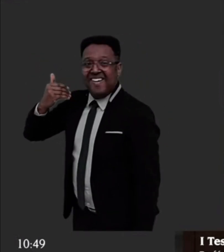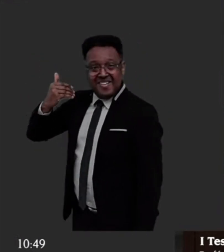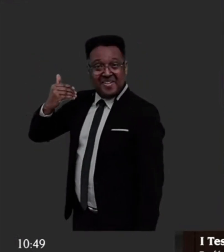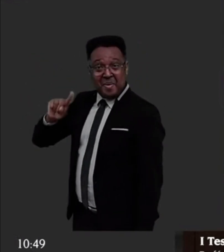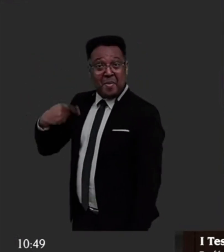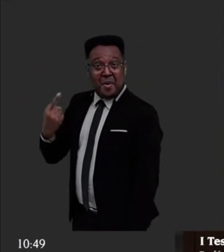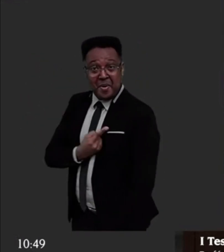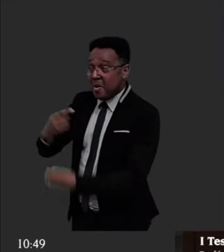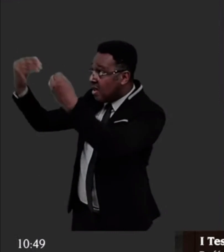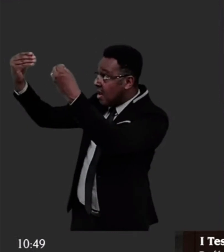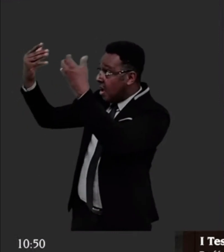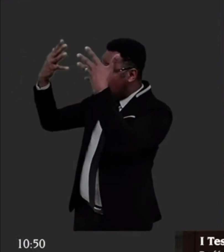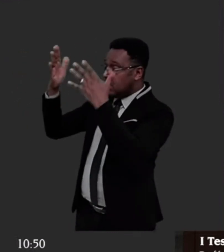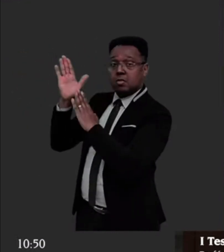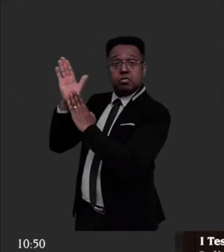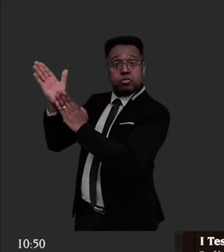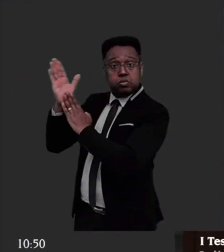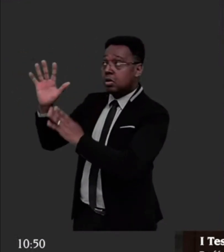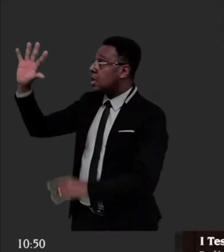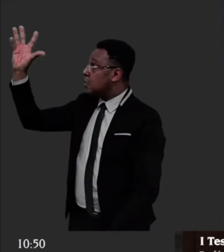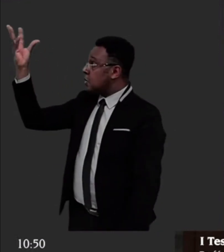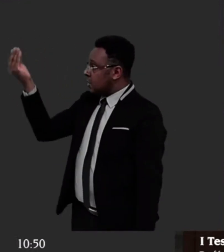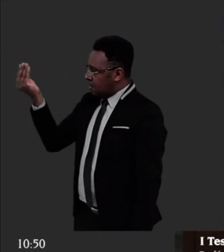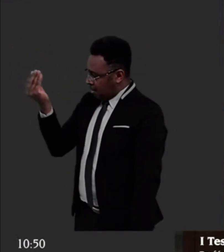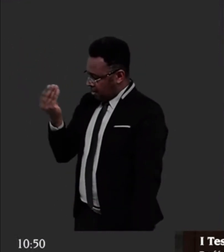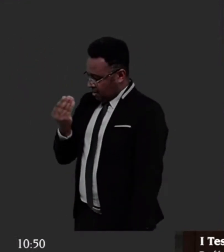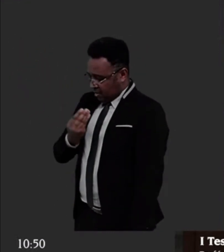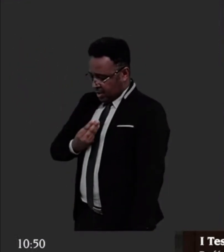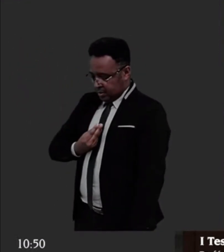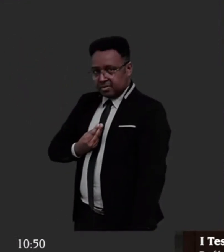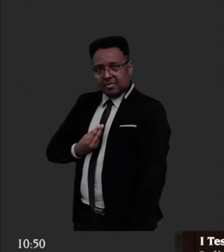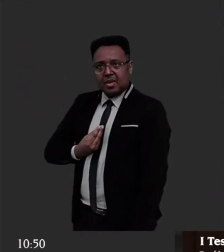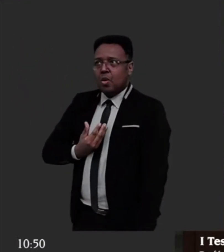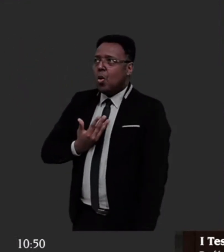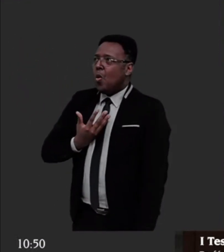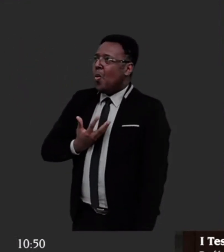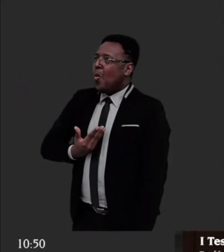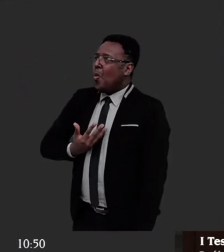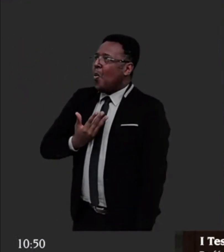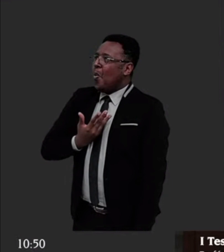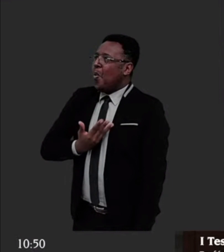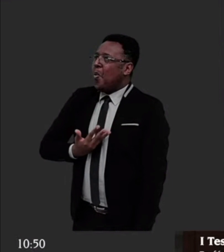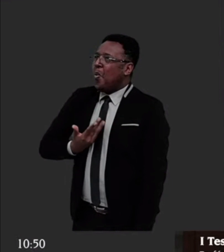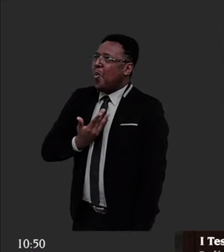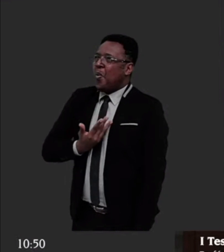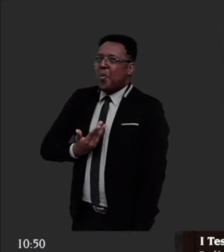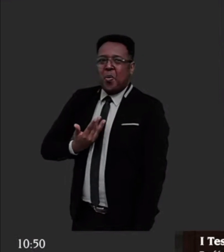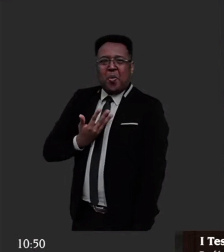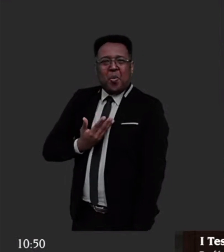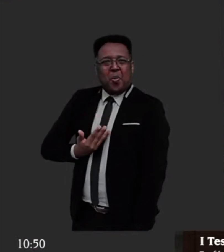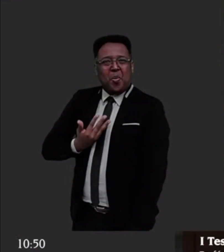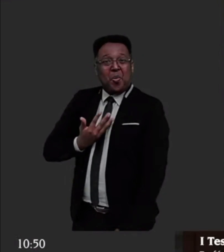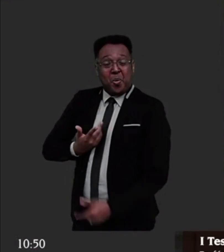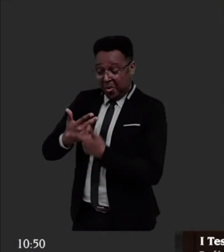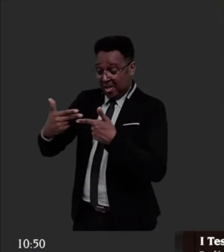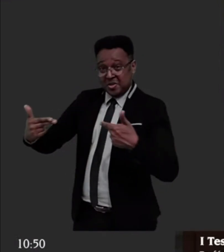Então, se o Espírito dele habita em nós, então nós temos dentro de nós as coisas espirituais, não é isto? Ele habita em nós e traz